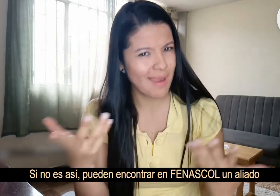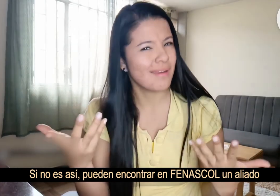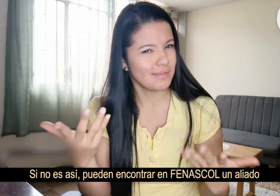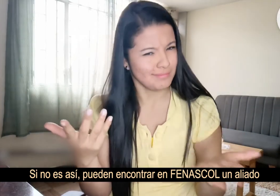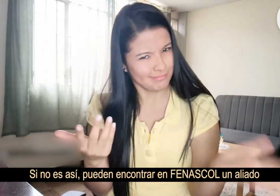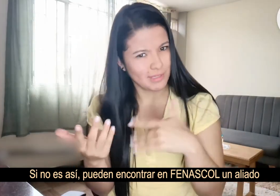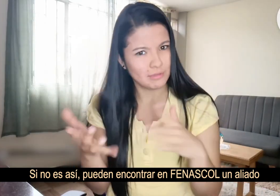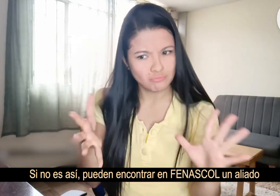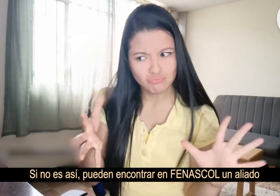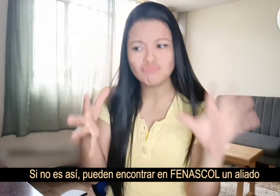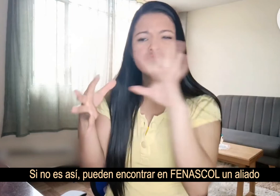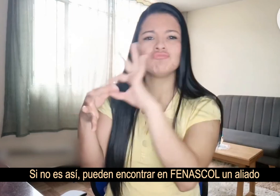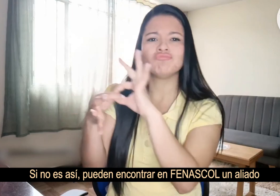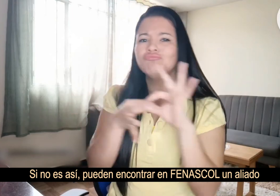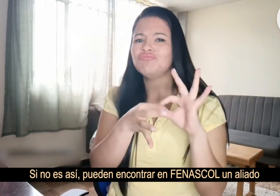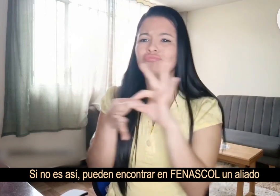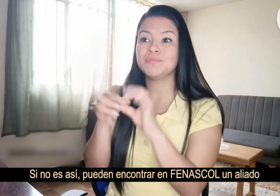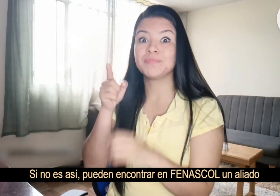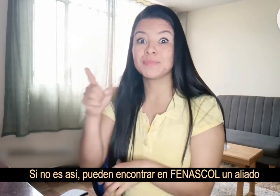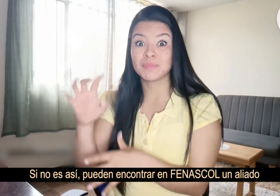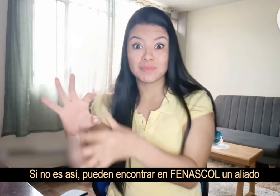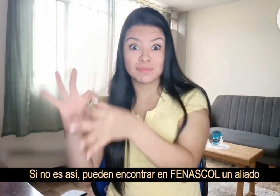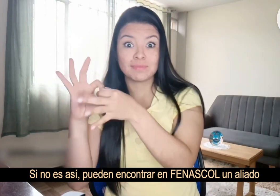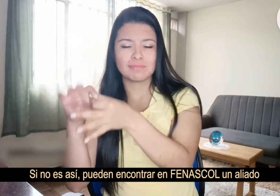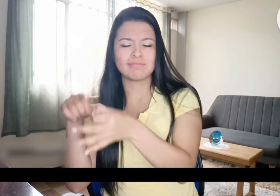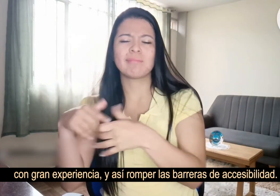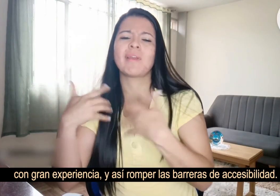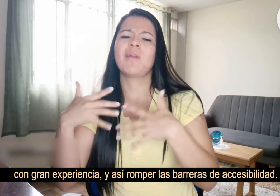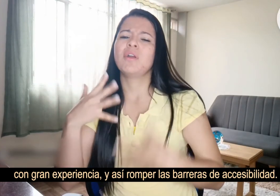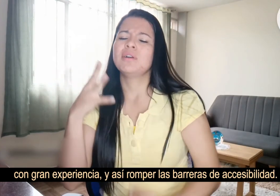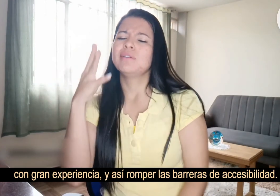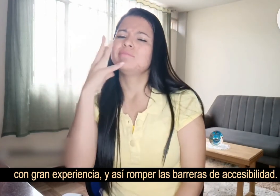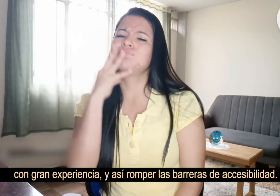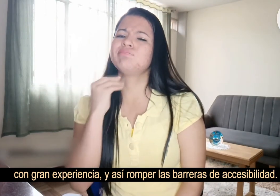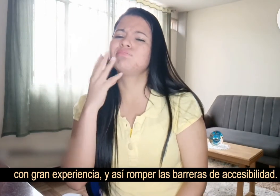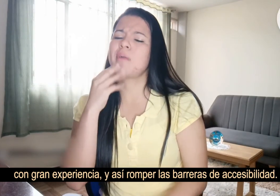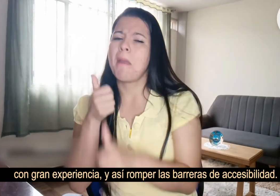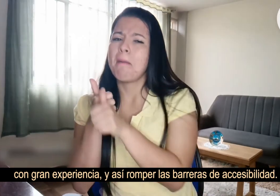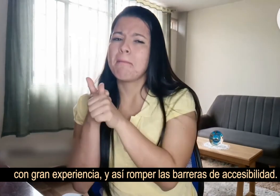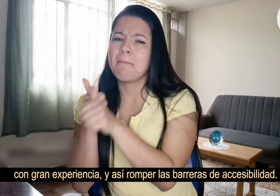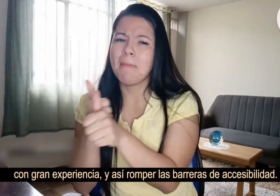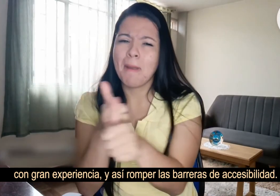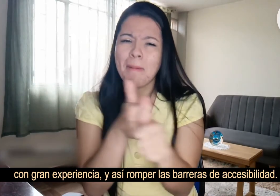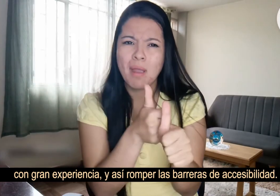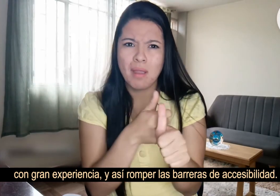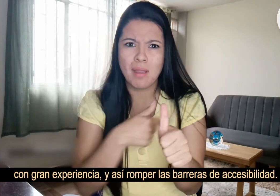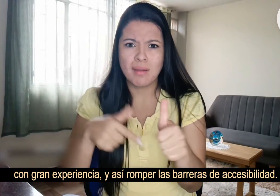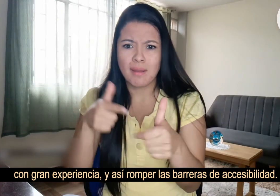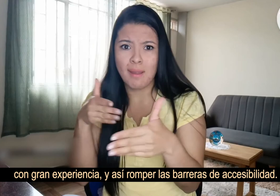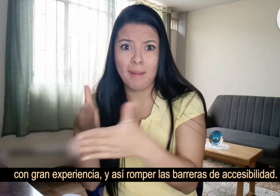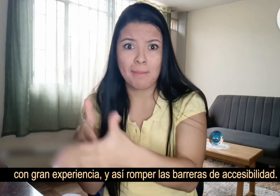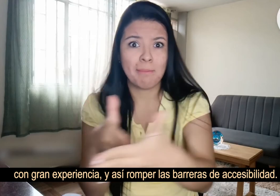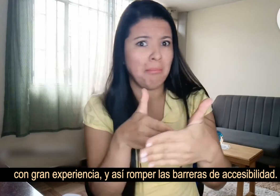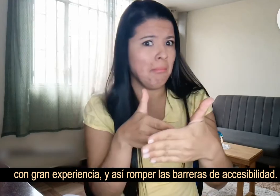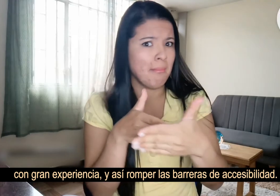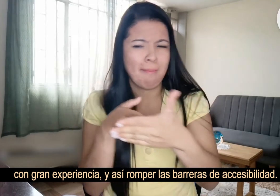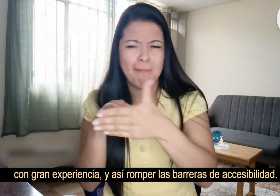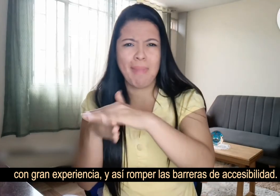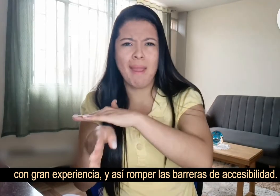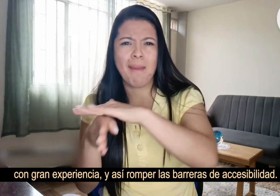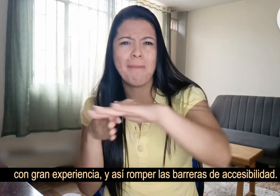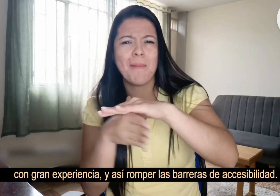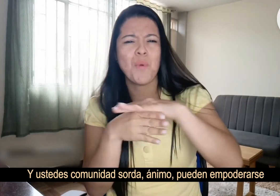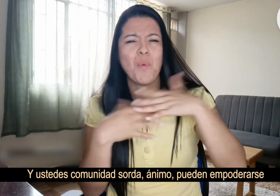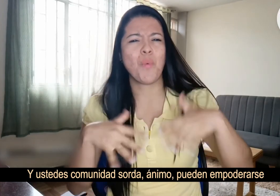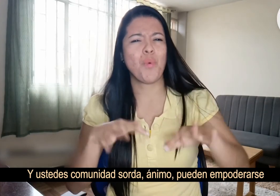pueden encontrar en Fenascol un aliado con gran experiencia y así romper las barreras de accesibilidad.